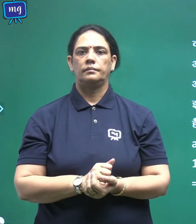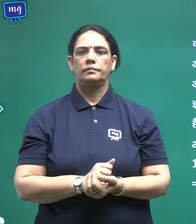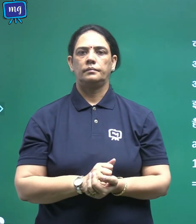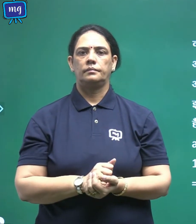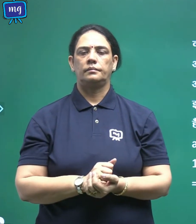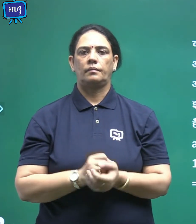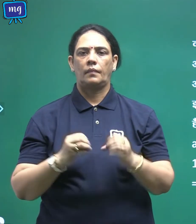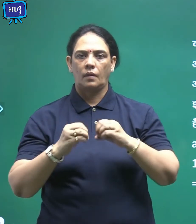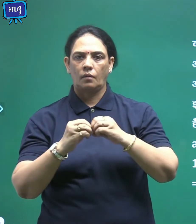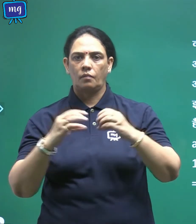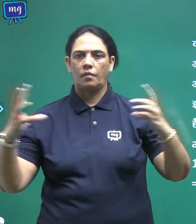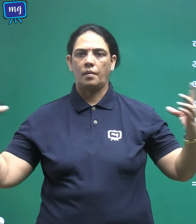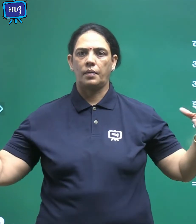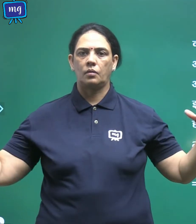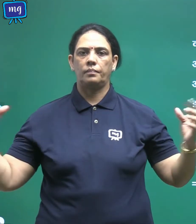व्यापक रूप में